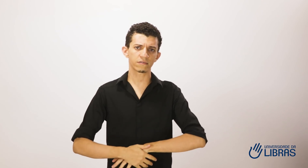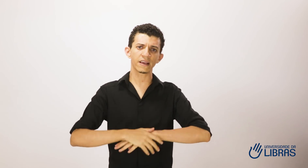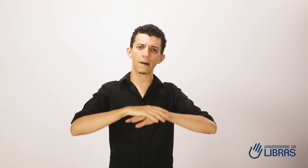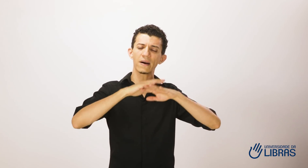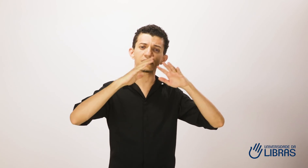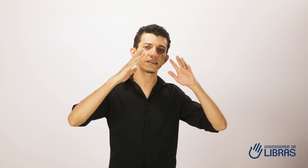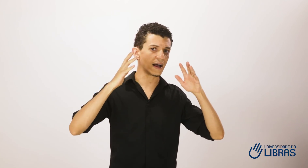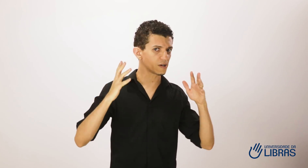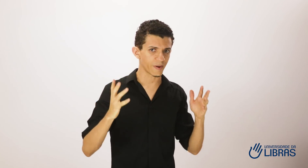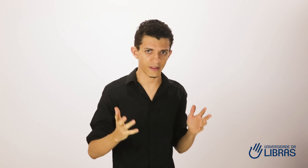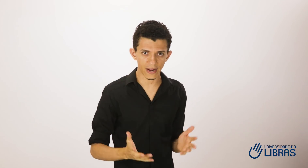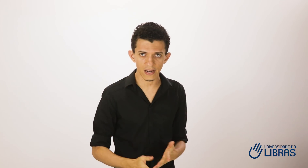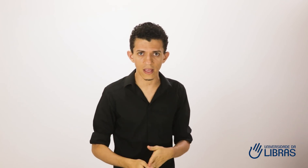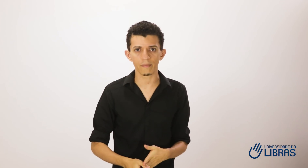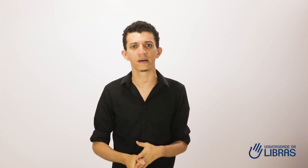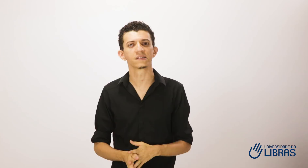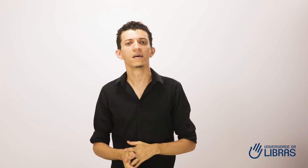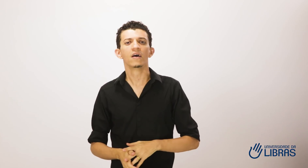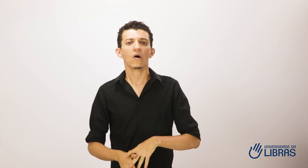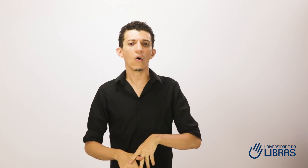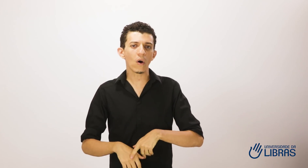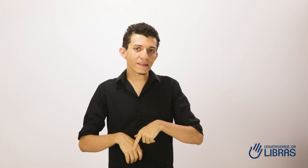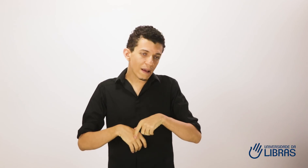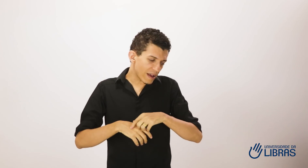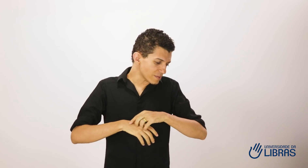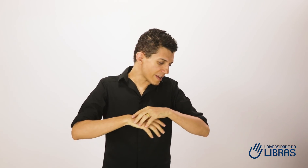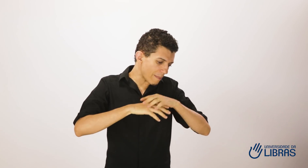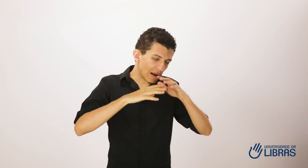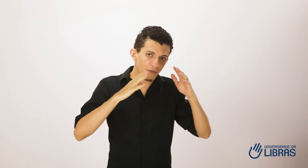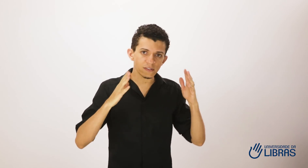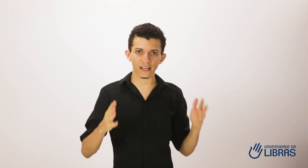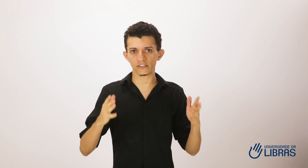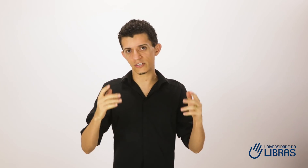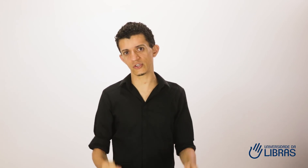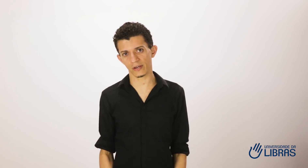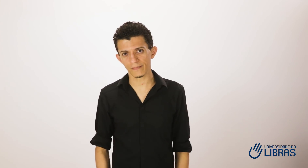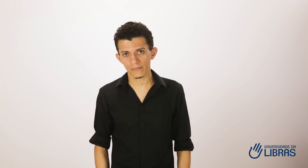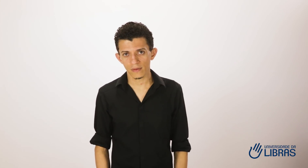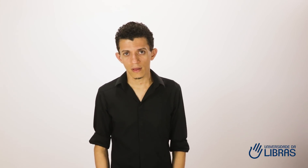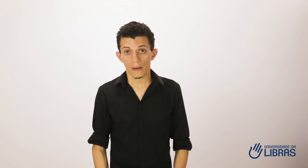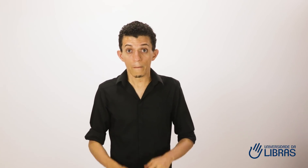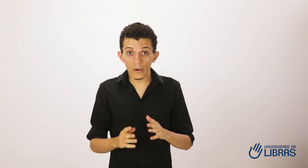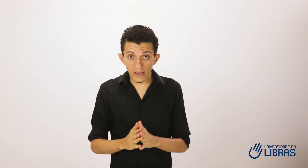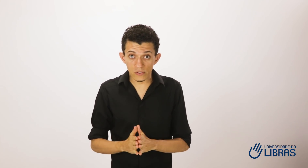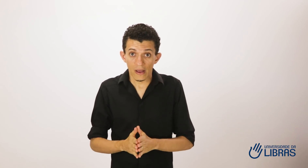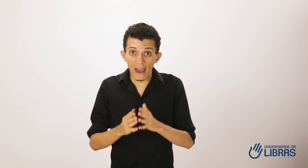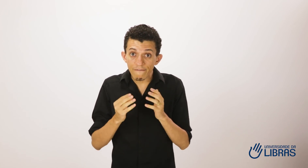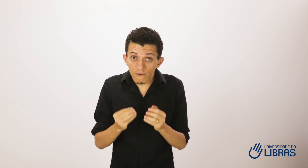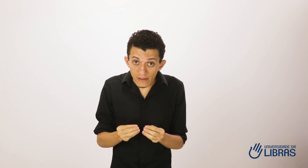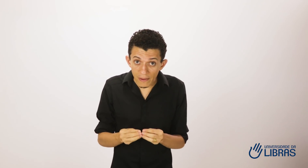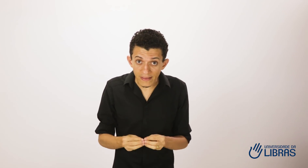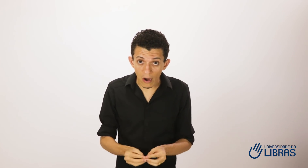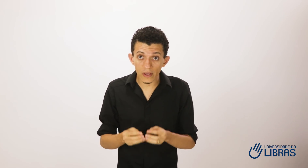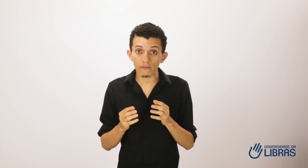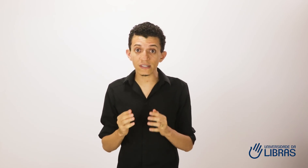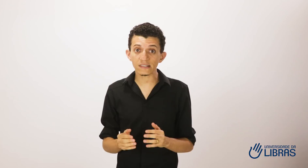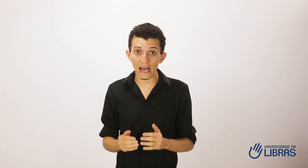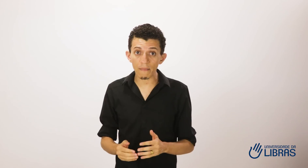tem capacidade de aprender a Libras, ou até mesmo que é melhor você desistir. Por isso, é fundamental que você saiba